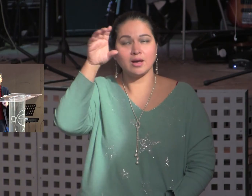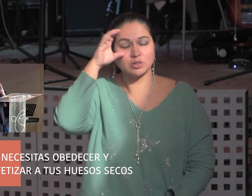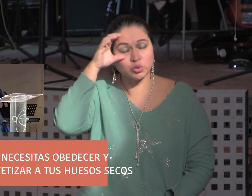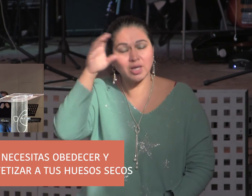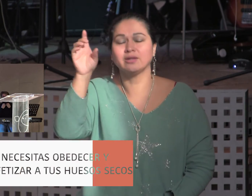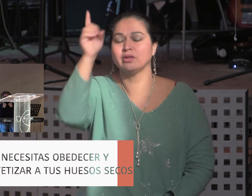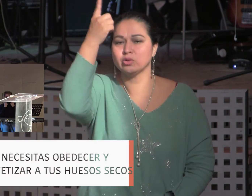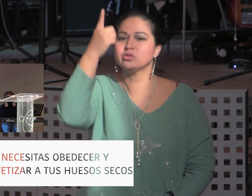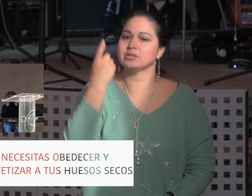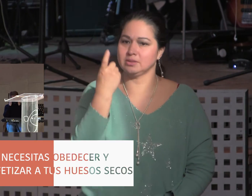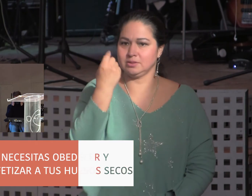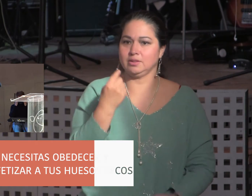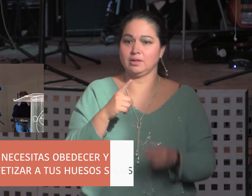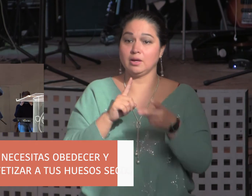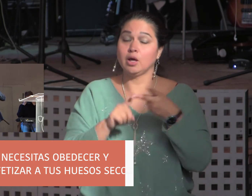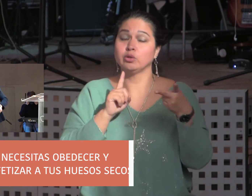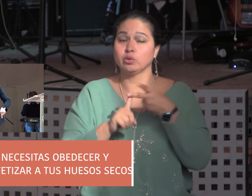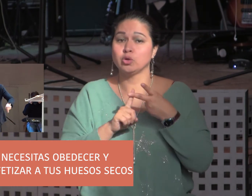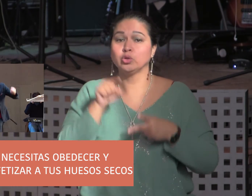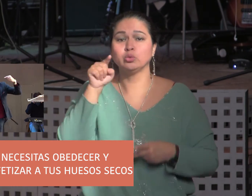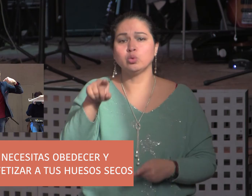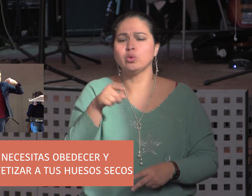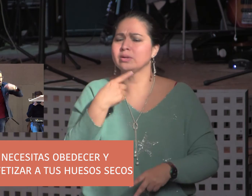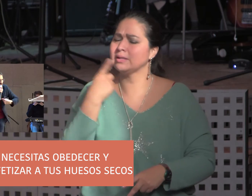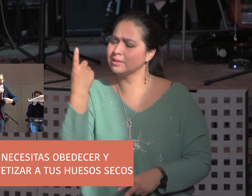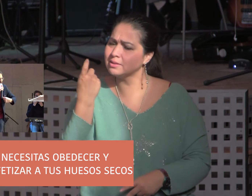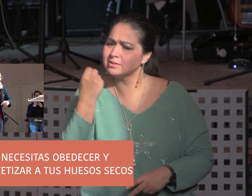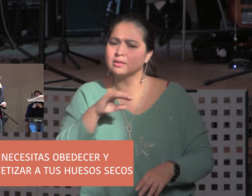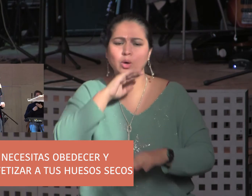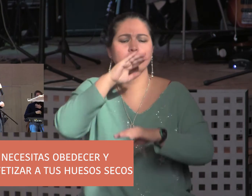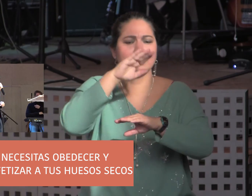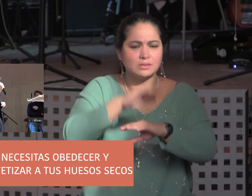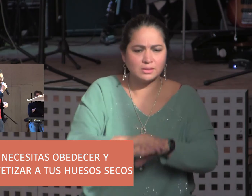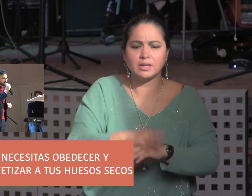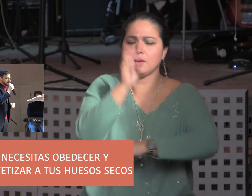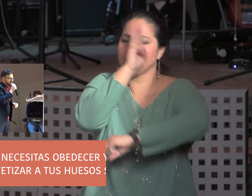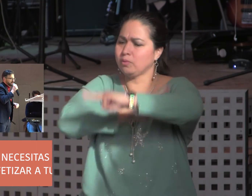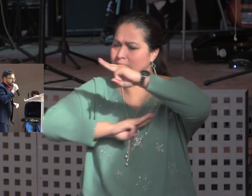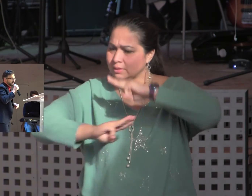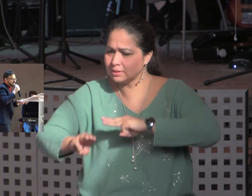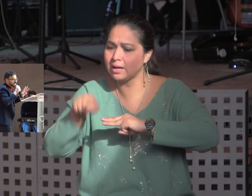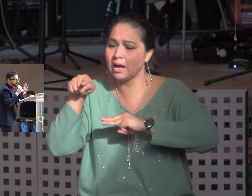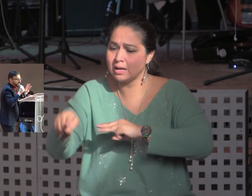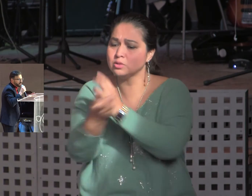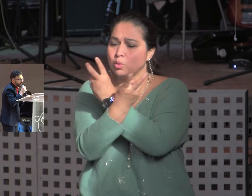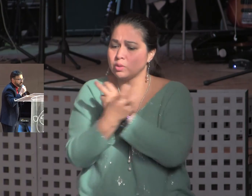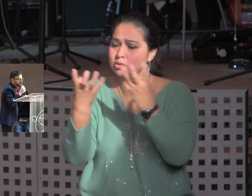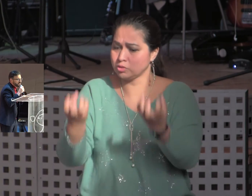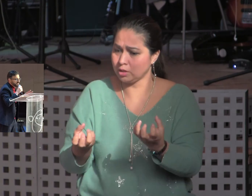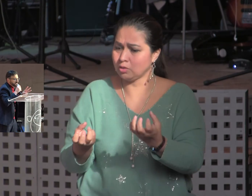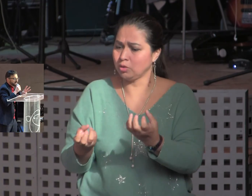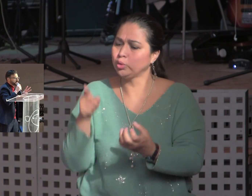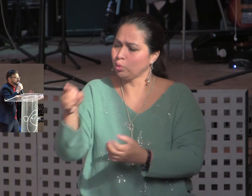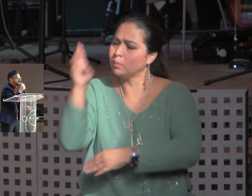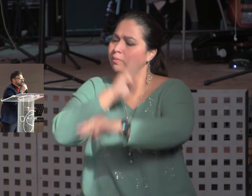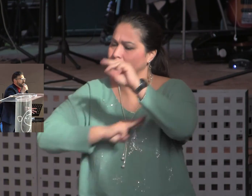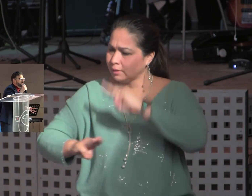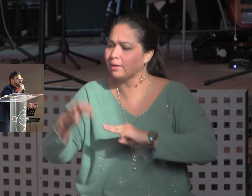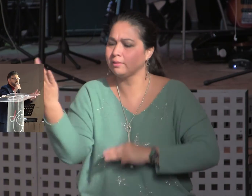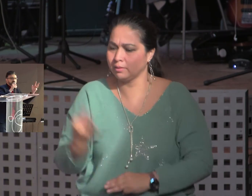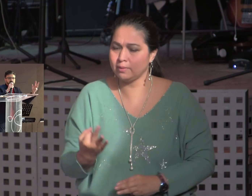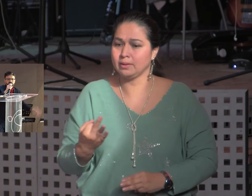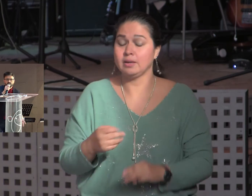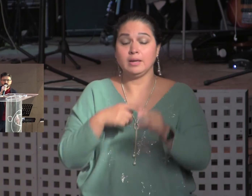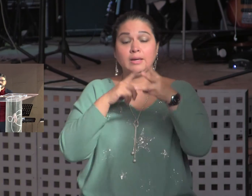necesitas obedecer y profetizar a tus huesos secos. Y 3,